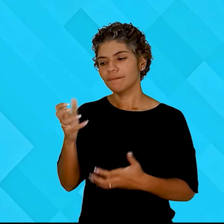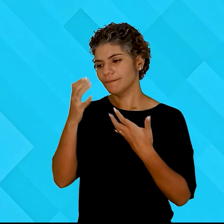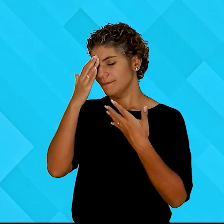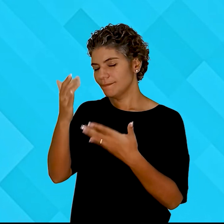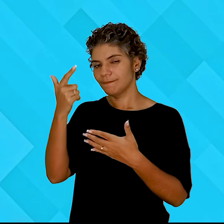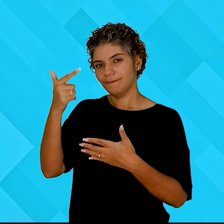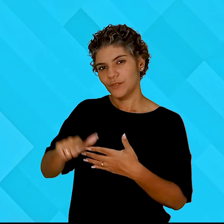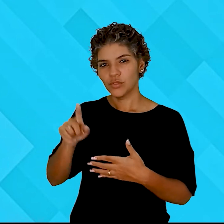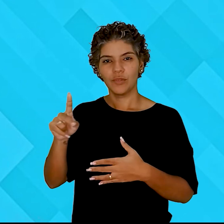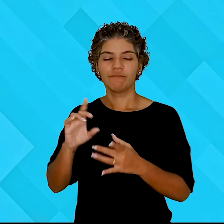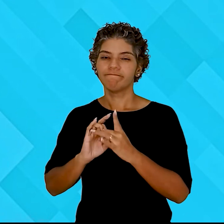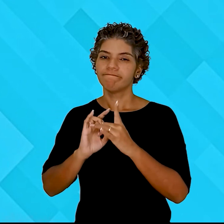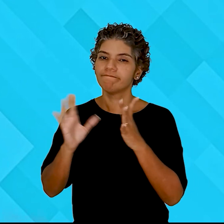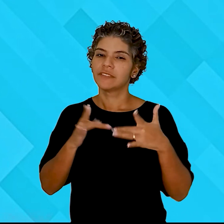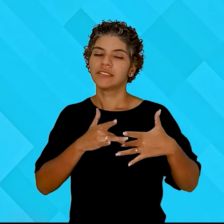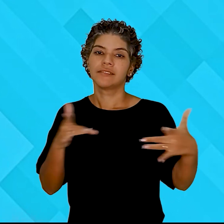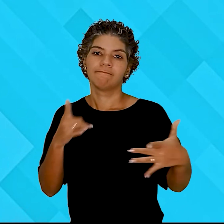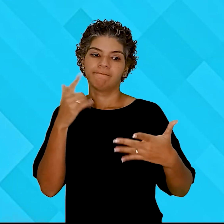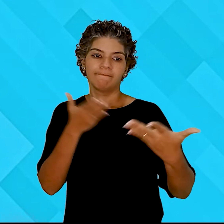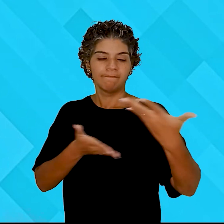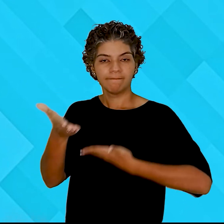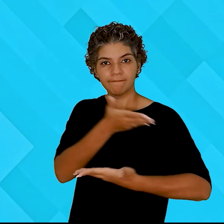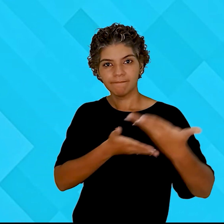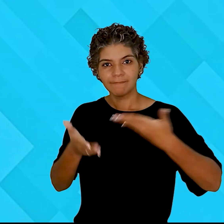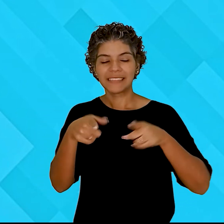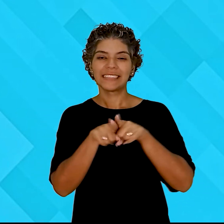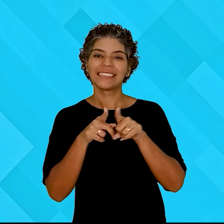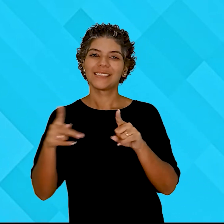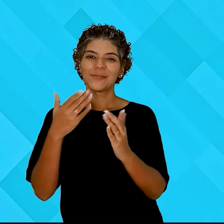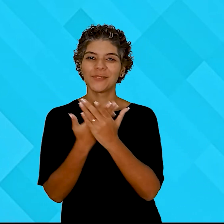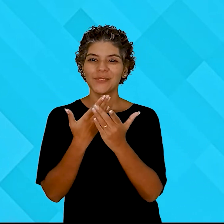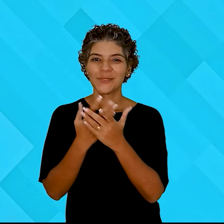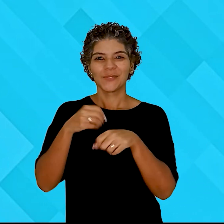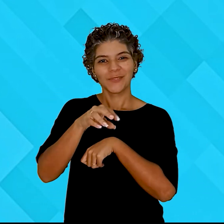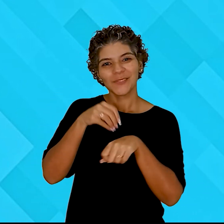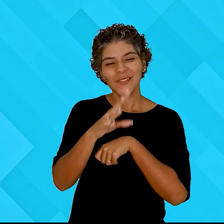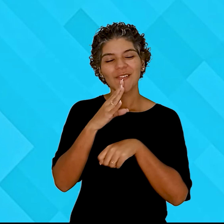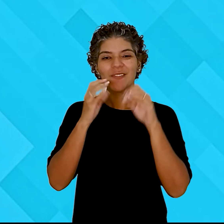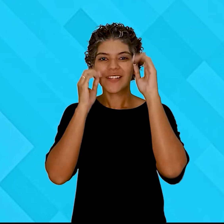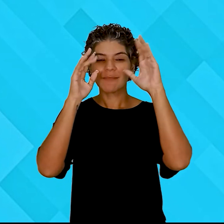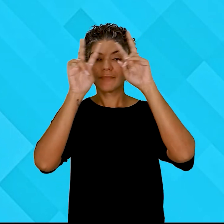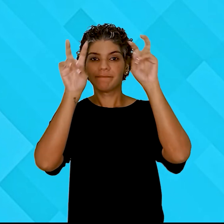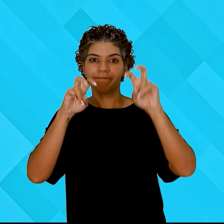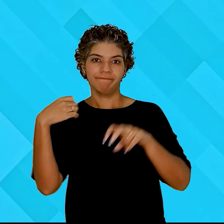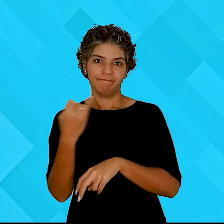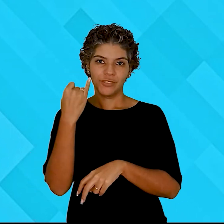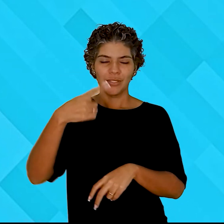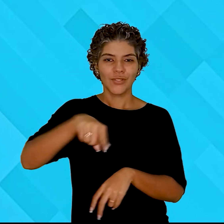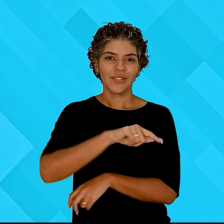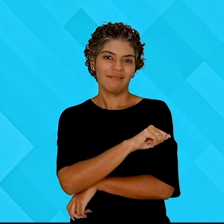de compartilhar teus estudos, teus conhecimentos nessa temática, que é tão importante para estudantes, para pessoas que vêm ingressando recentemente